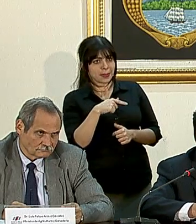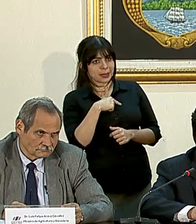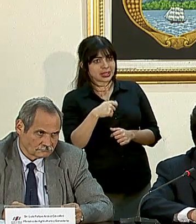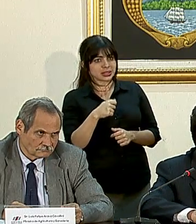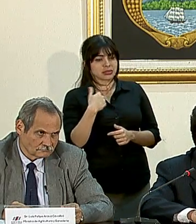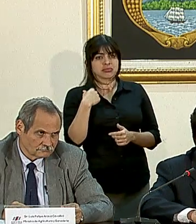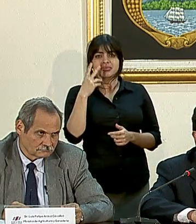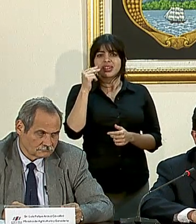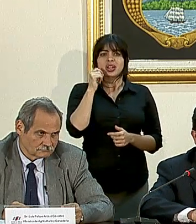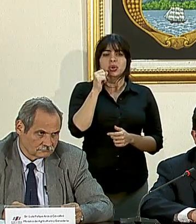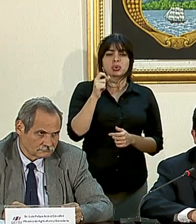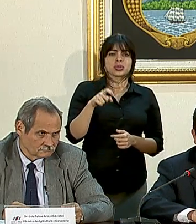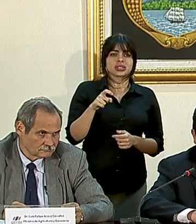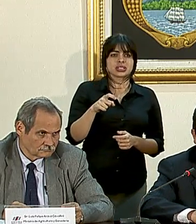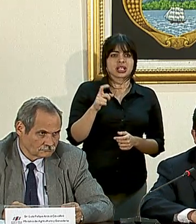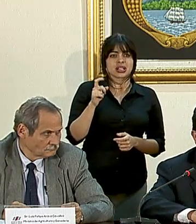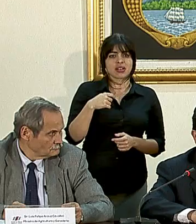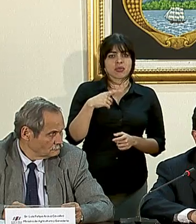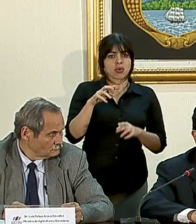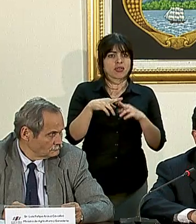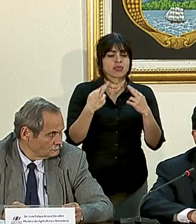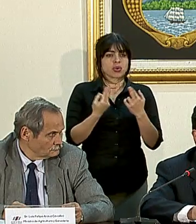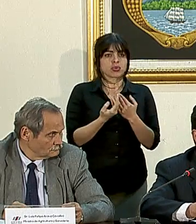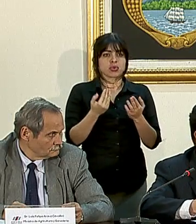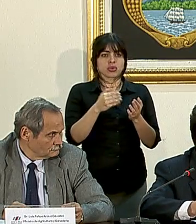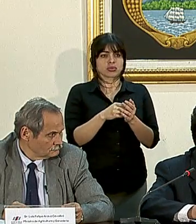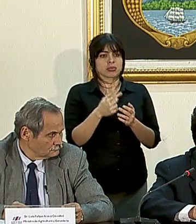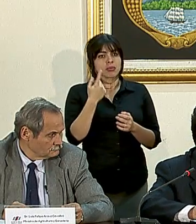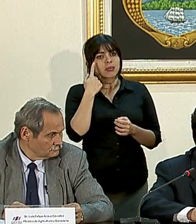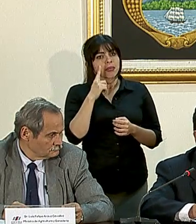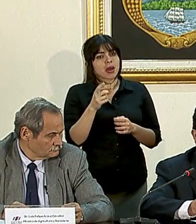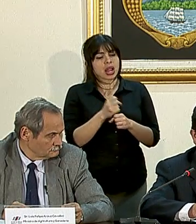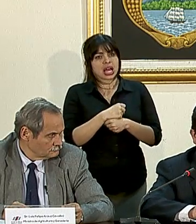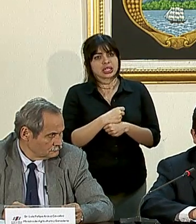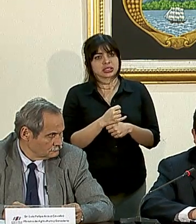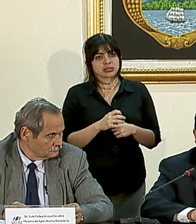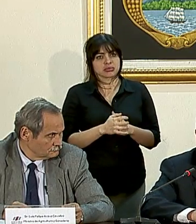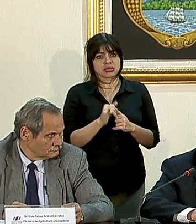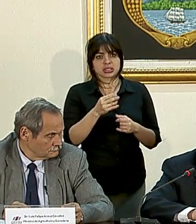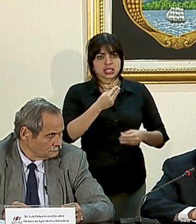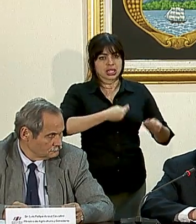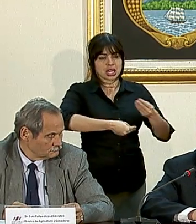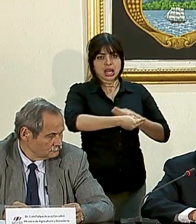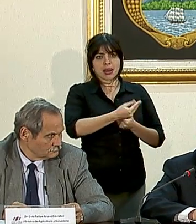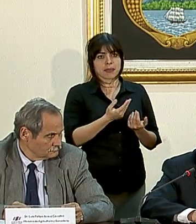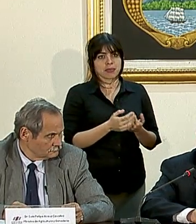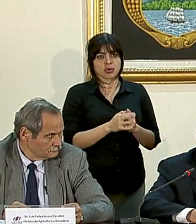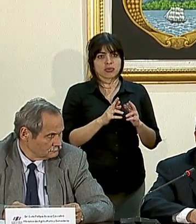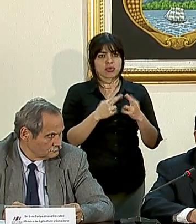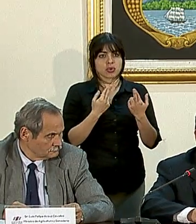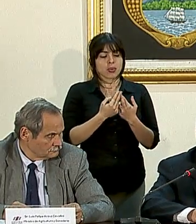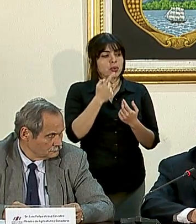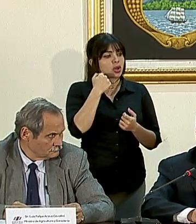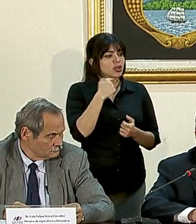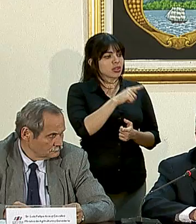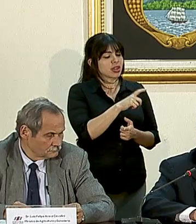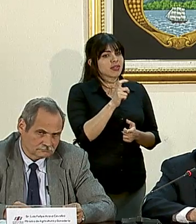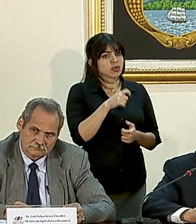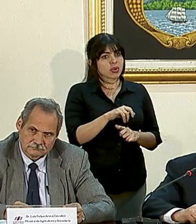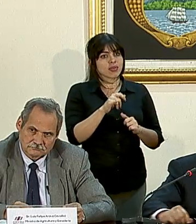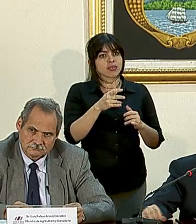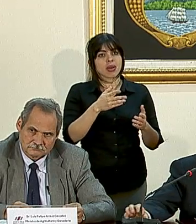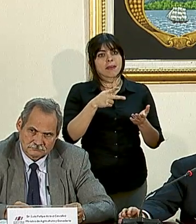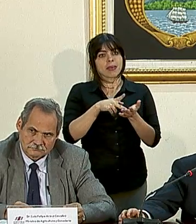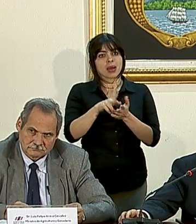Yo creo que no es necesario que tengamos una reunión para hacer este intercambio de opiniones, porque ellos tienen que todavía